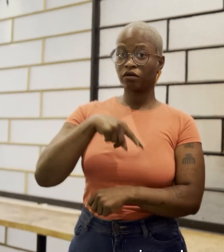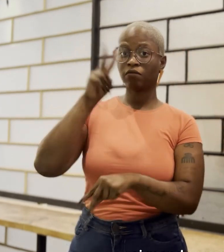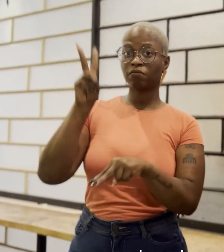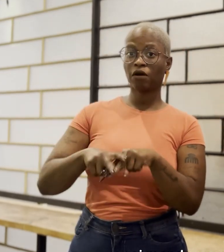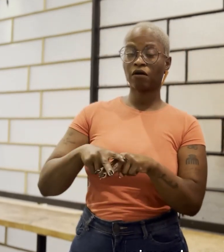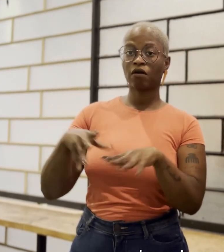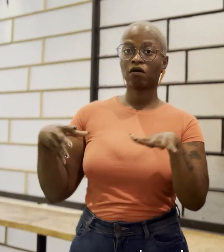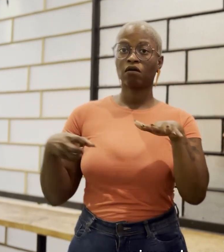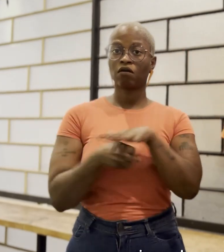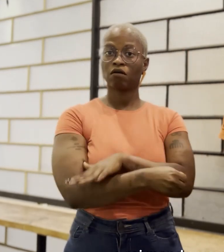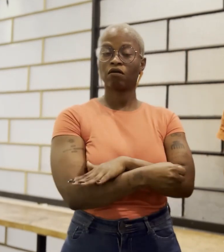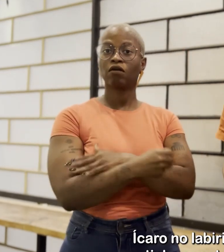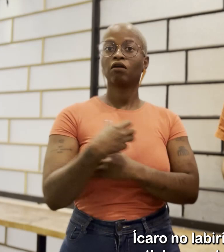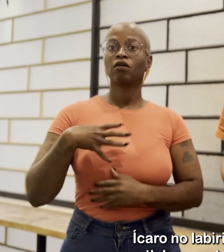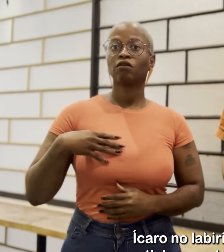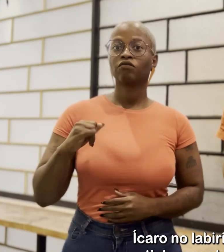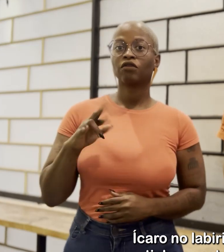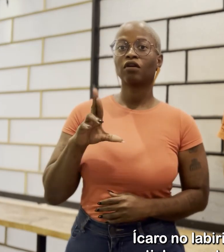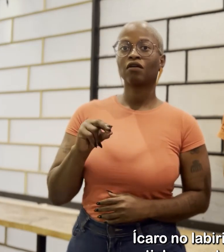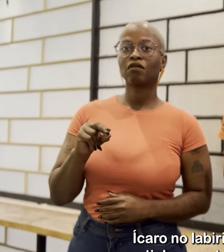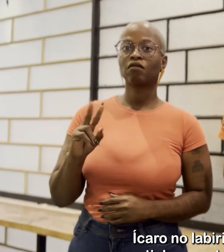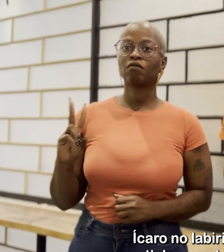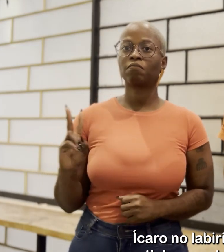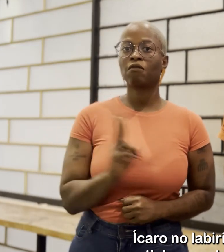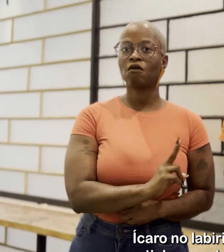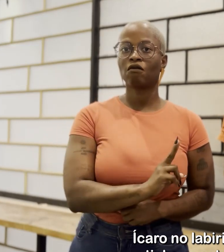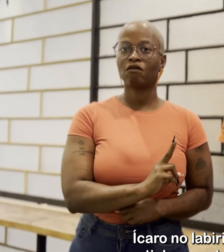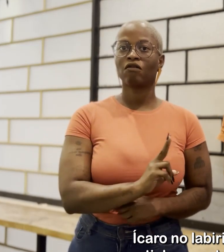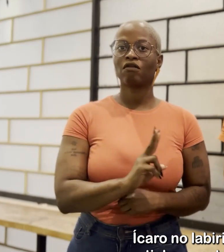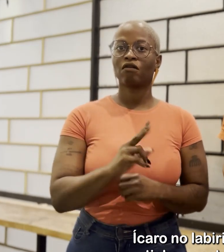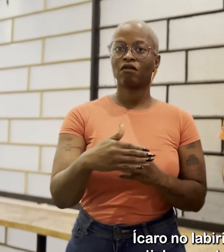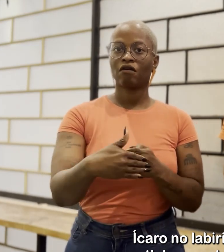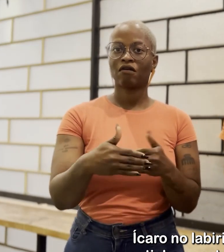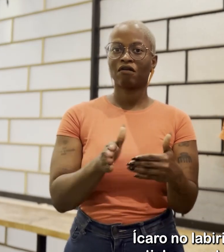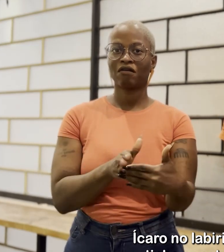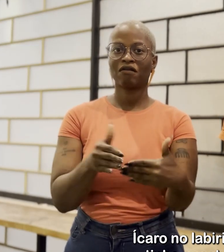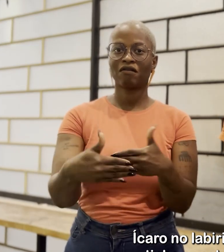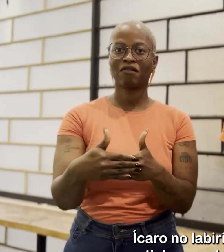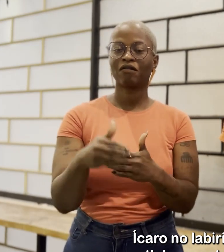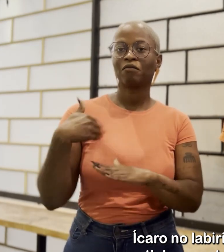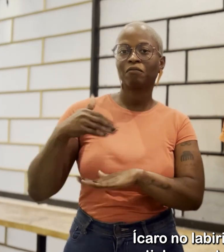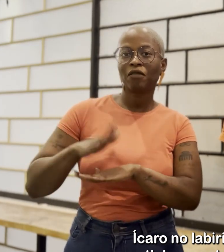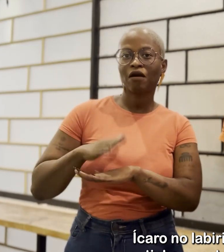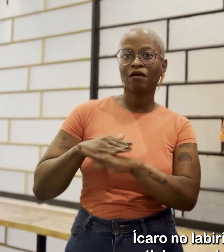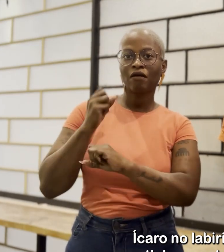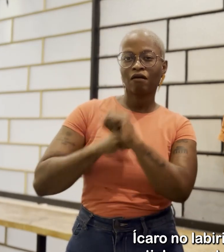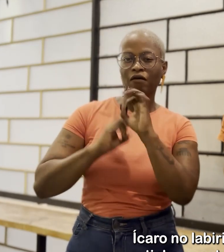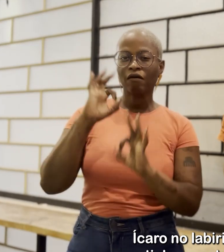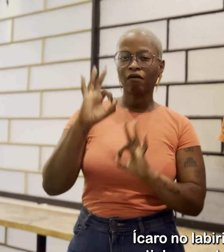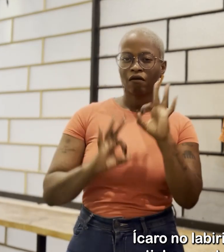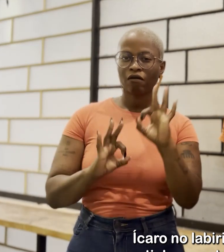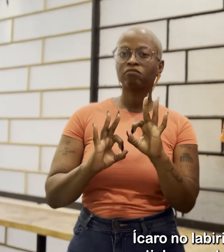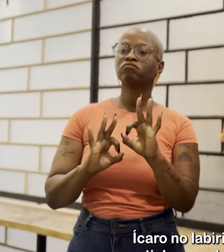prender Dédalo e seu filho Ícaro no labirinto que ele próprio tinha construído e planejado.